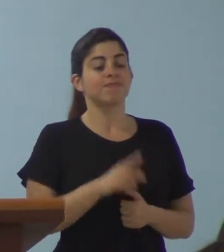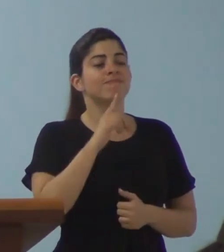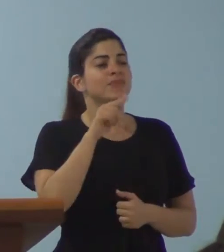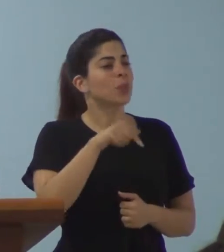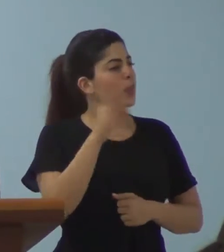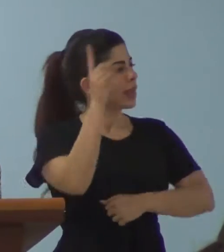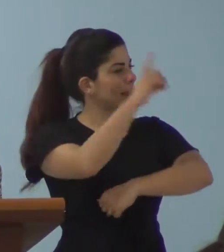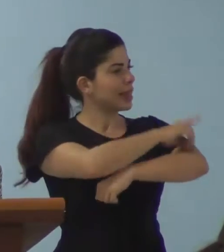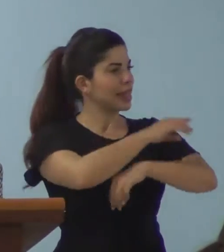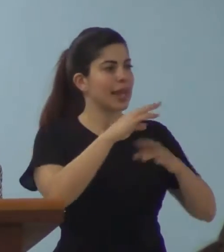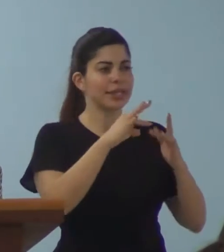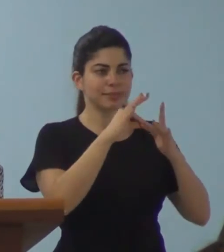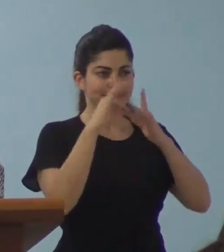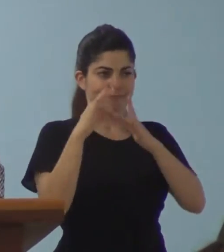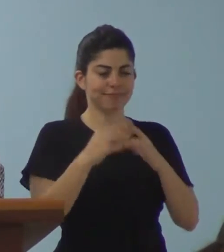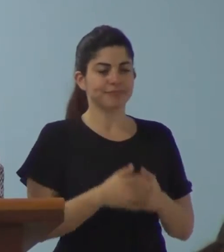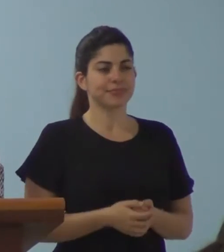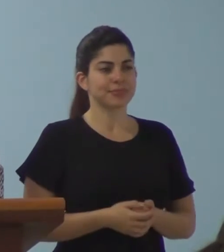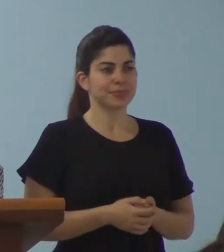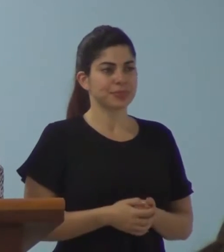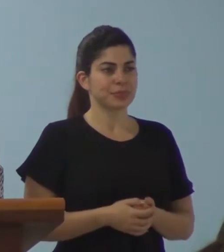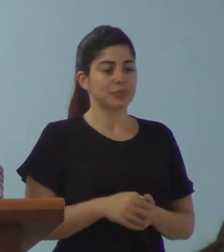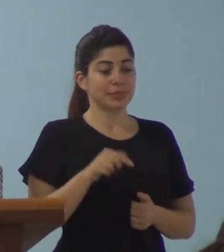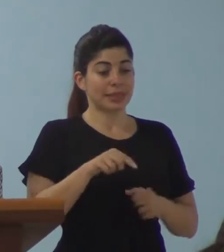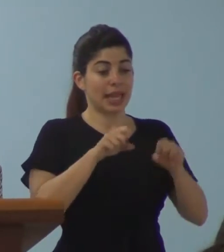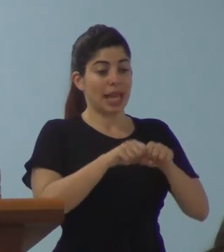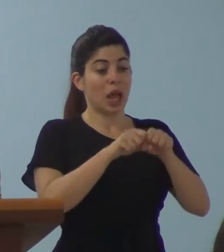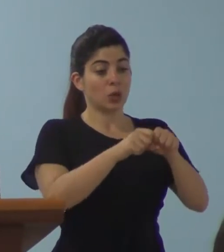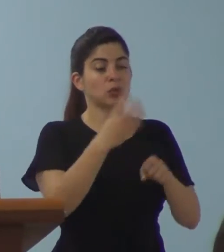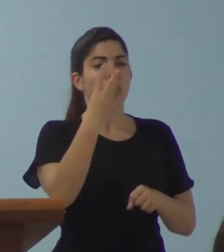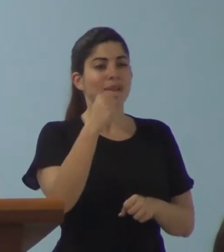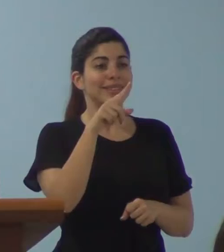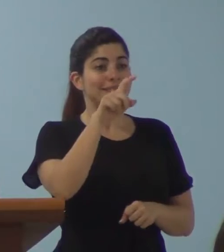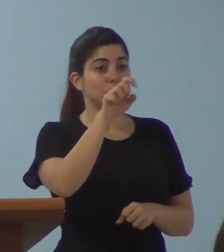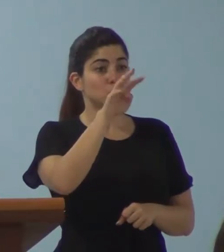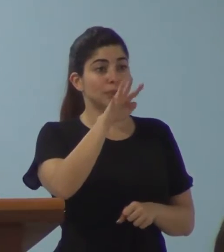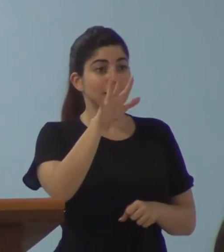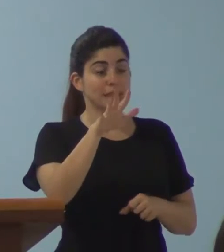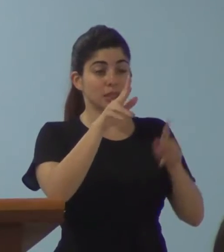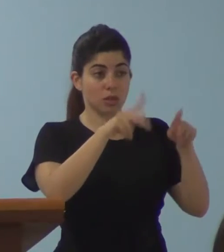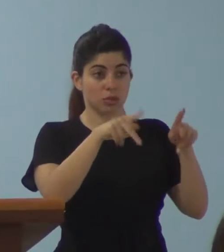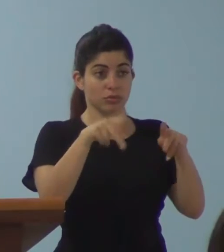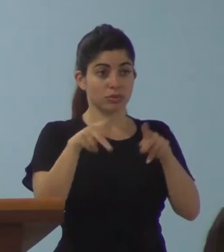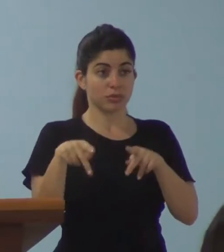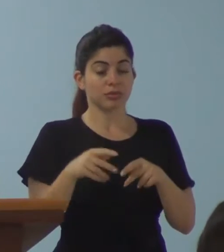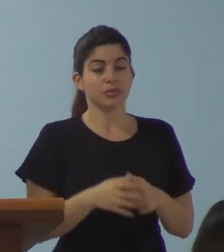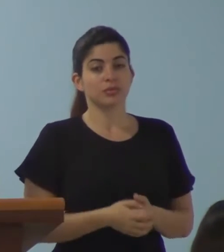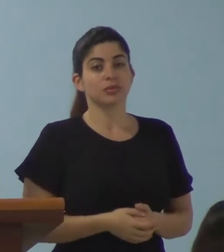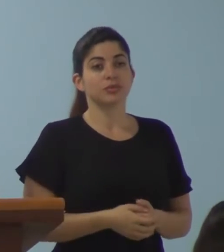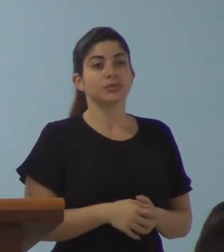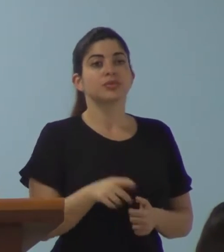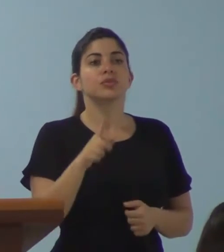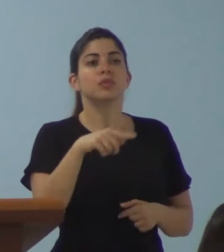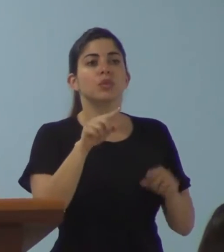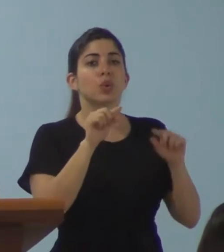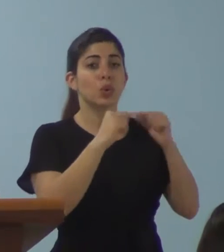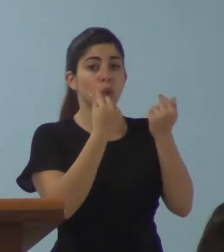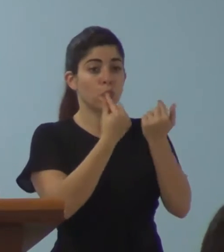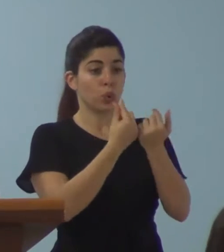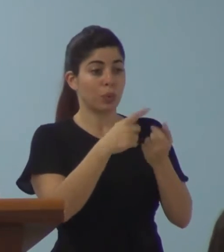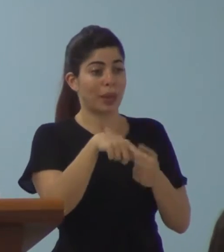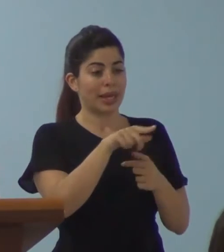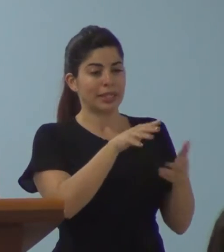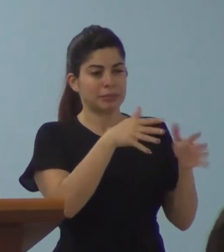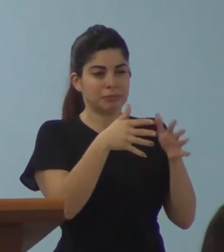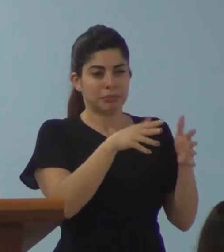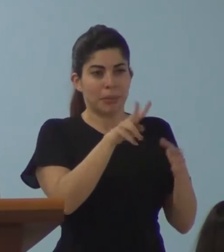muy especial. Es una graduación de 145 personas, un grupo de ellos,